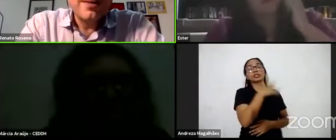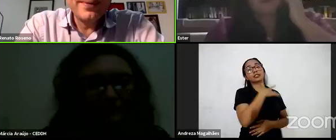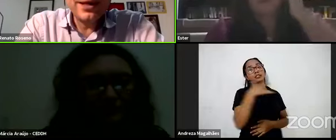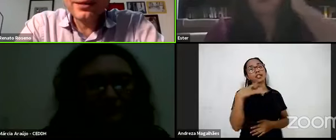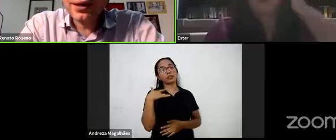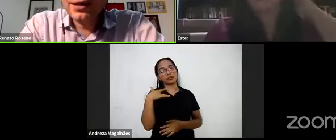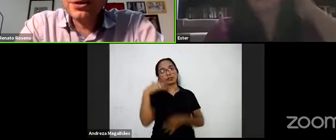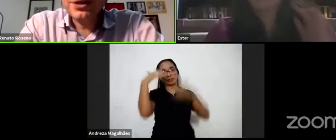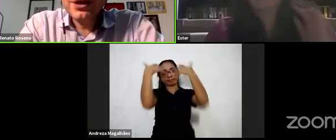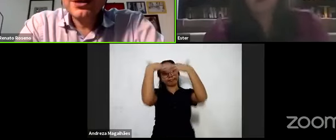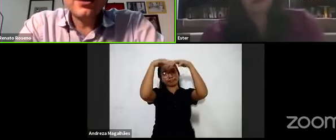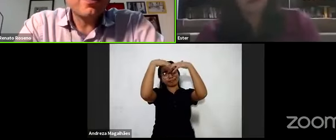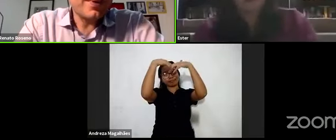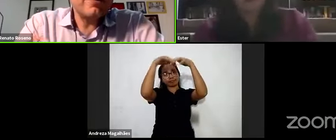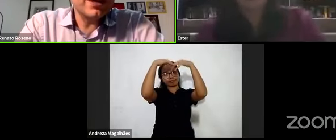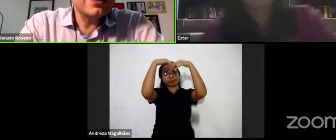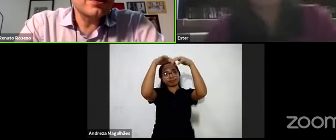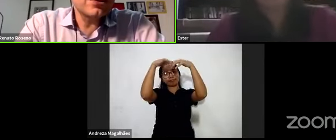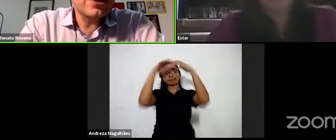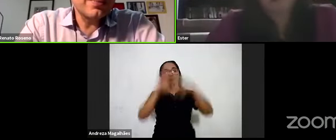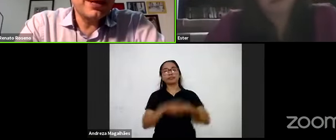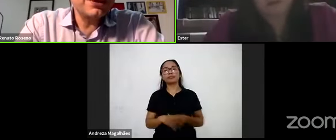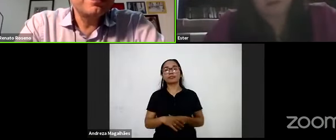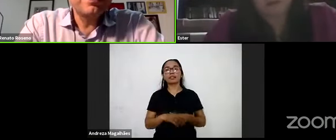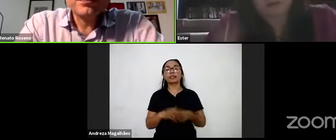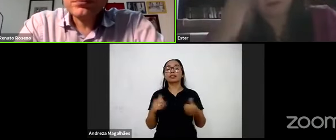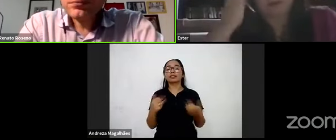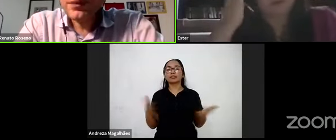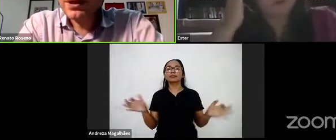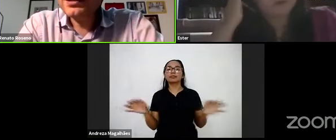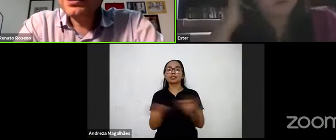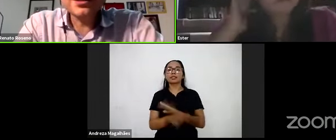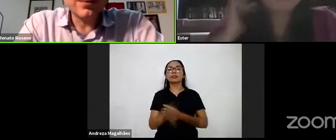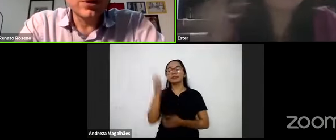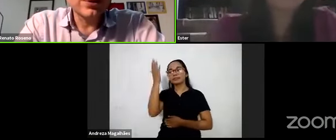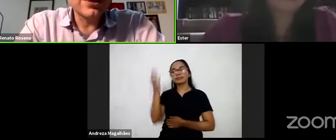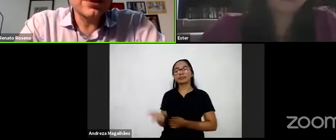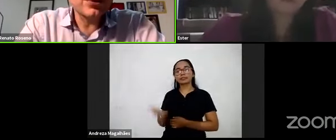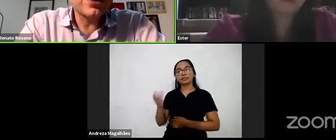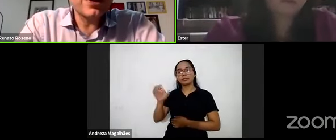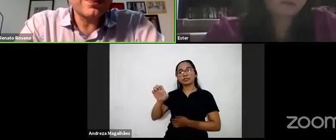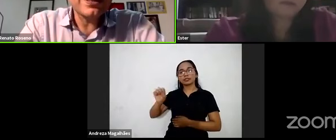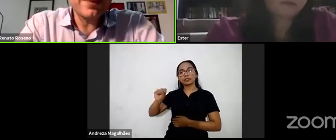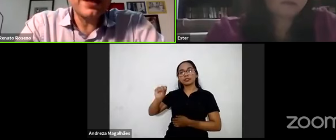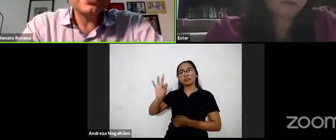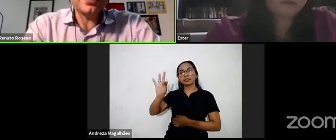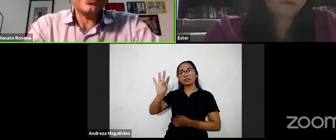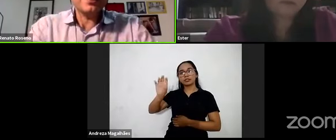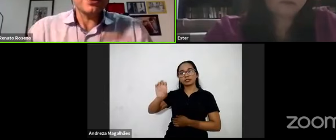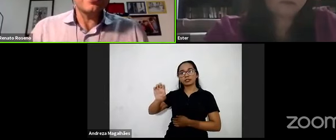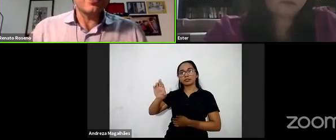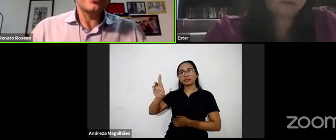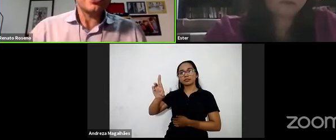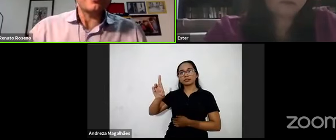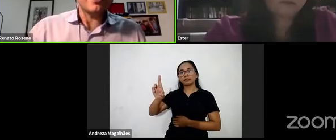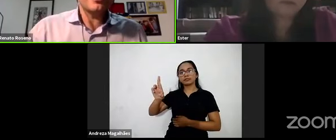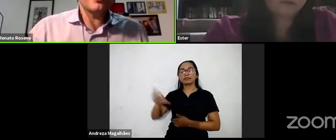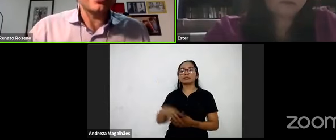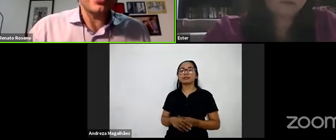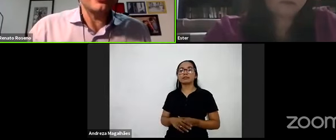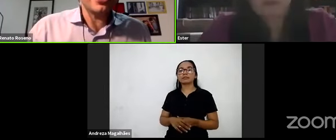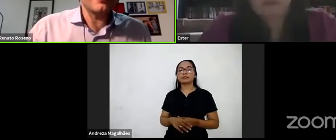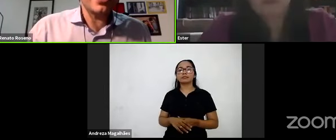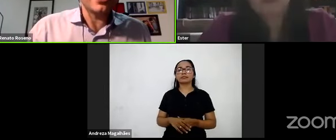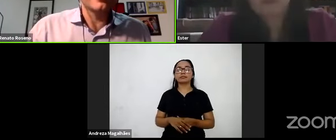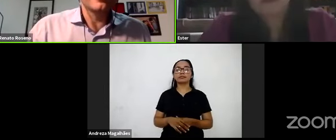muito militante. Então, para finalizar o nosso debate, né, e desejar boa noite a todos, eu queria passar para a Esther, depois eu vou para os encaminhamentos